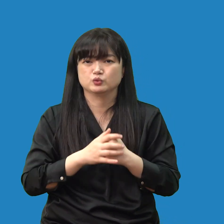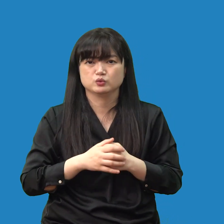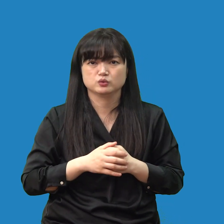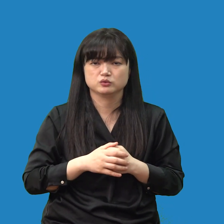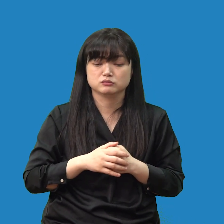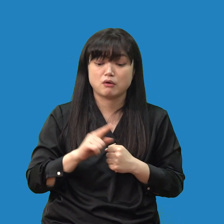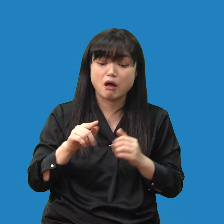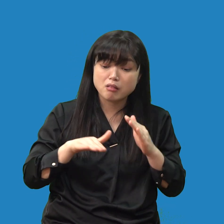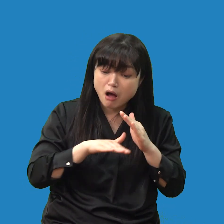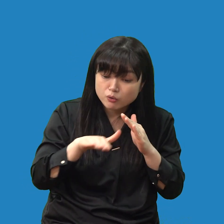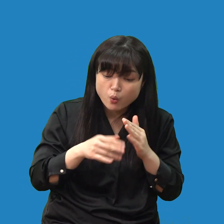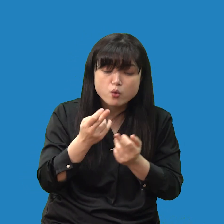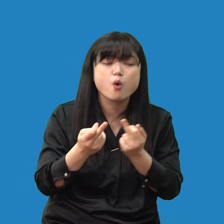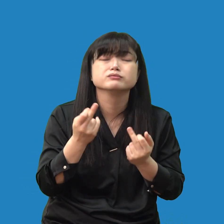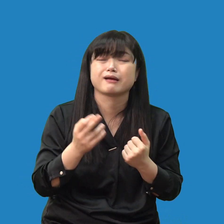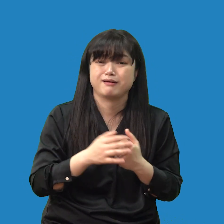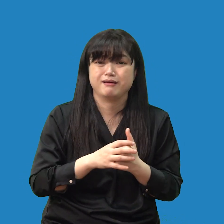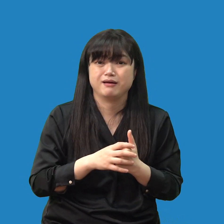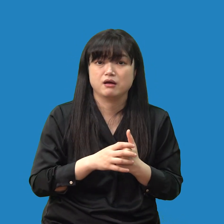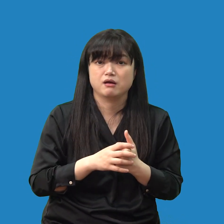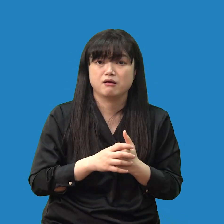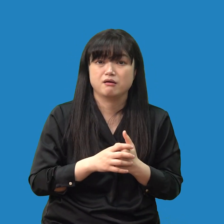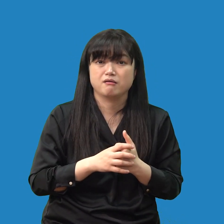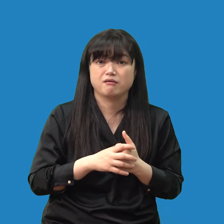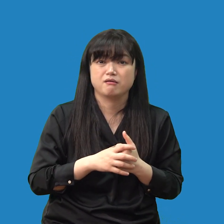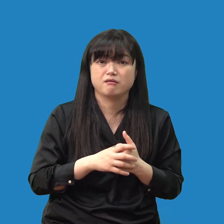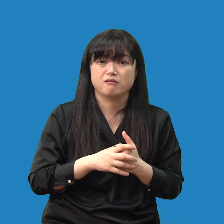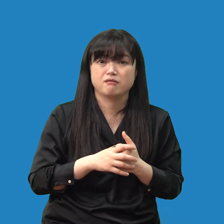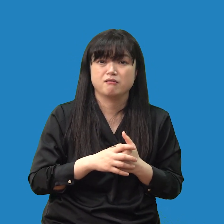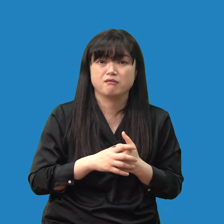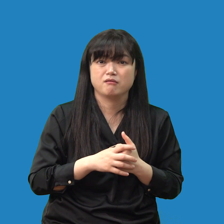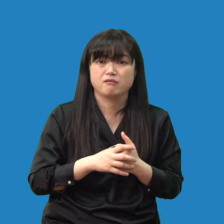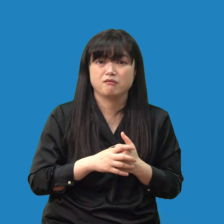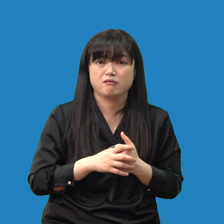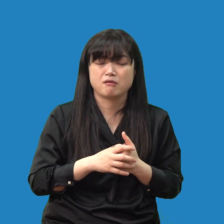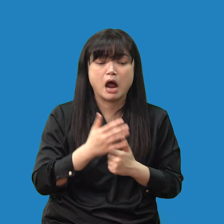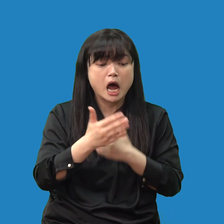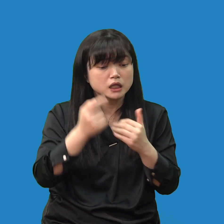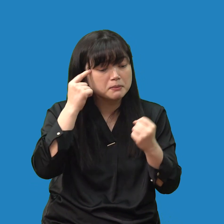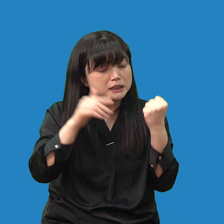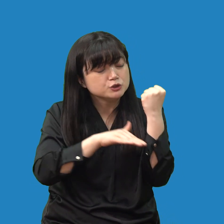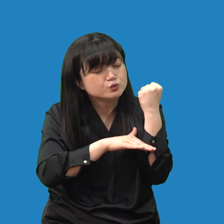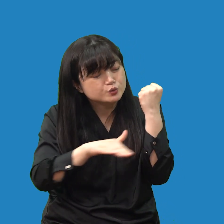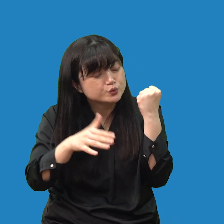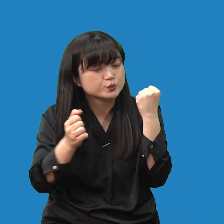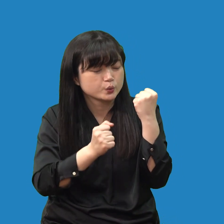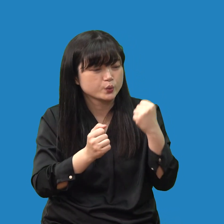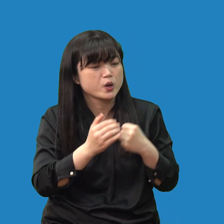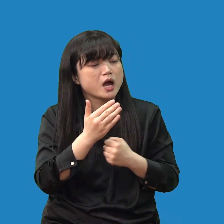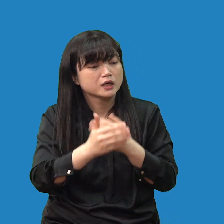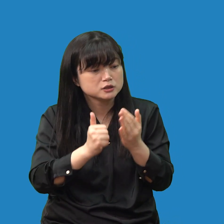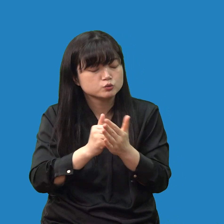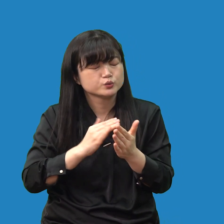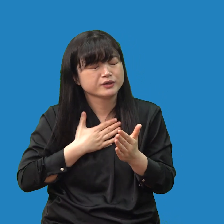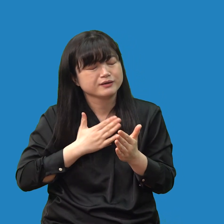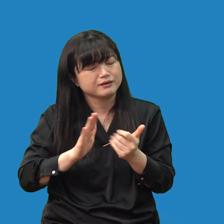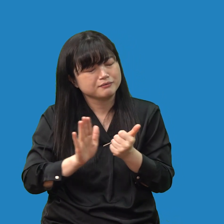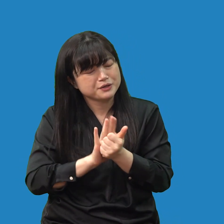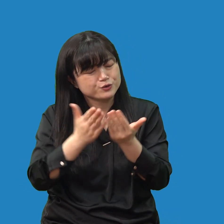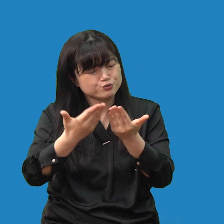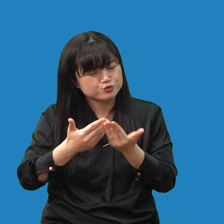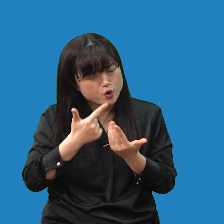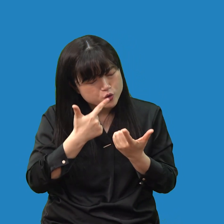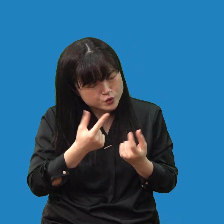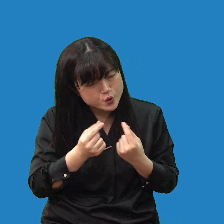사실 한 가족이고 형제니까 우리는 하나님의 기준으로서 하나님이 우리를